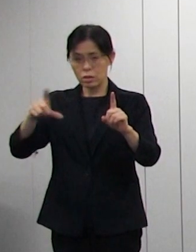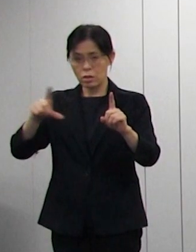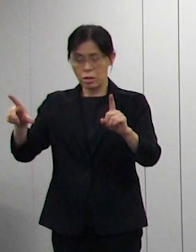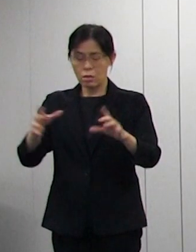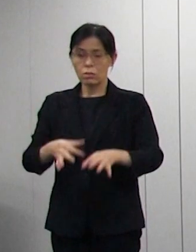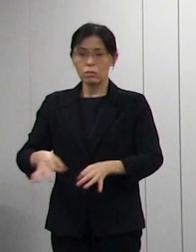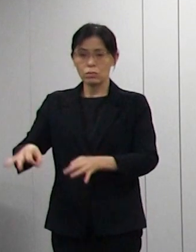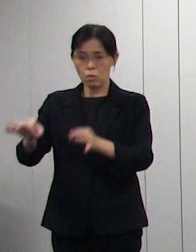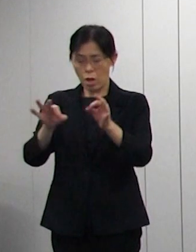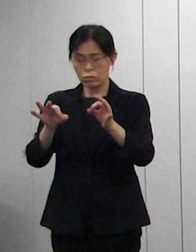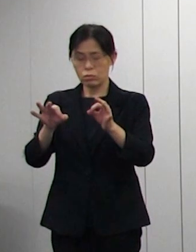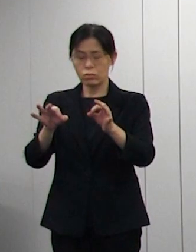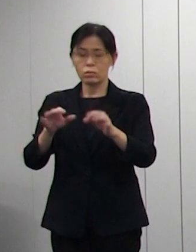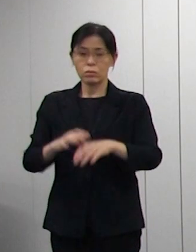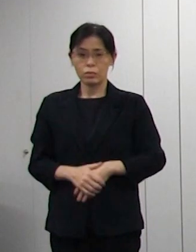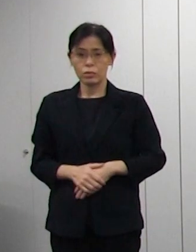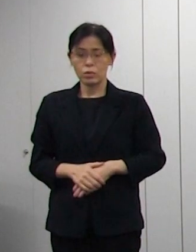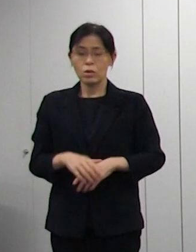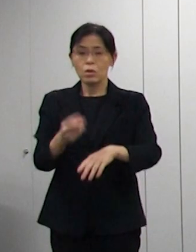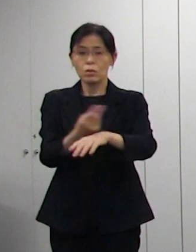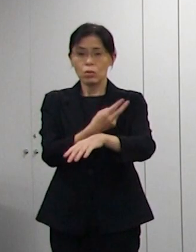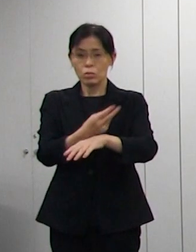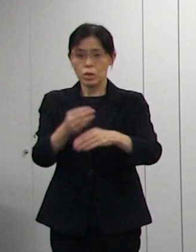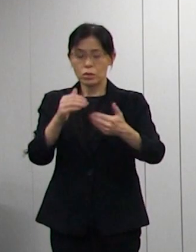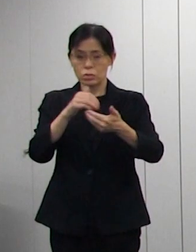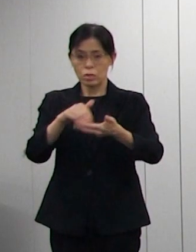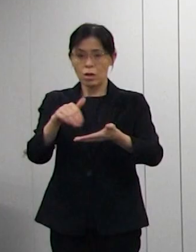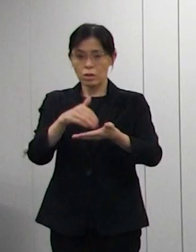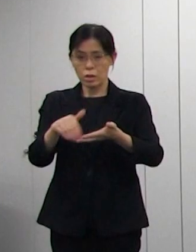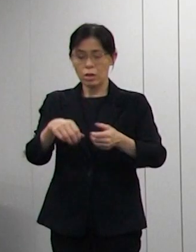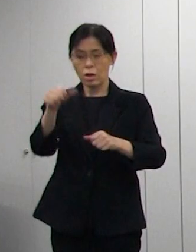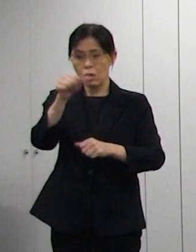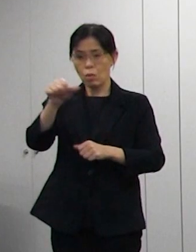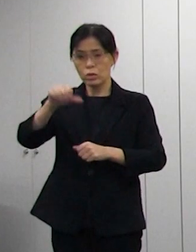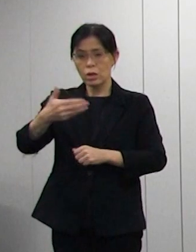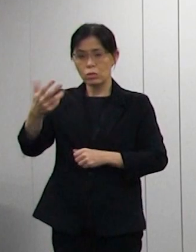1,9,580,000円の増額、特別会計が